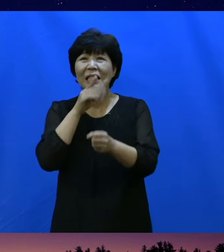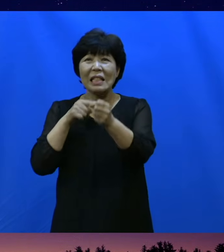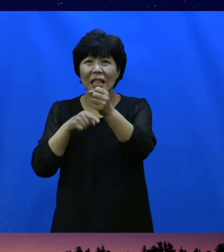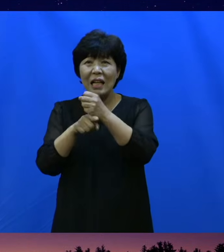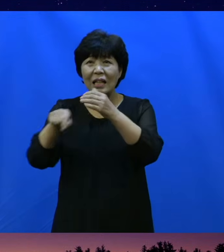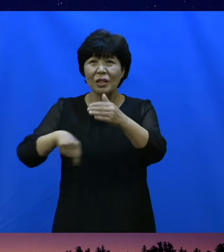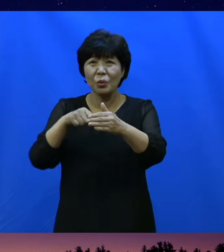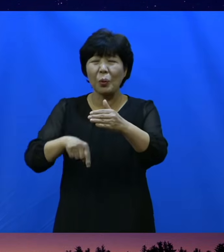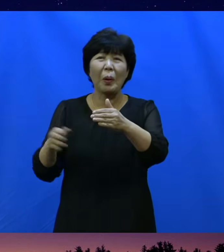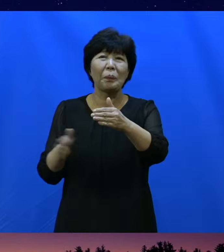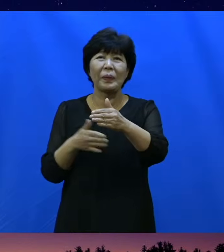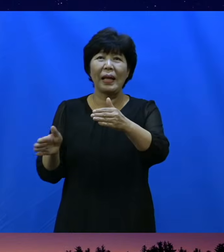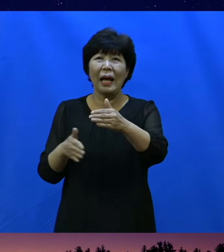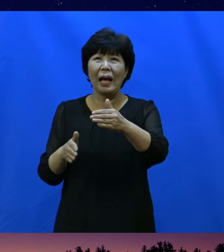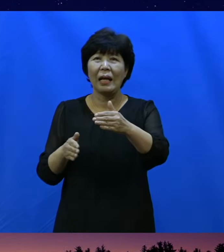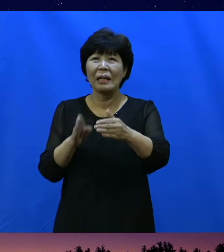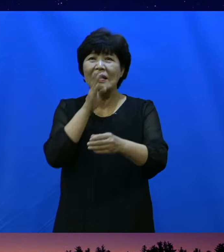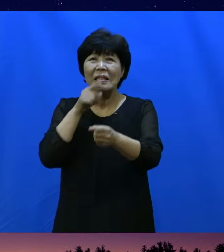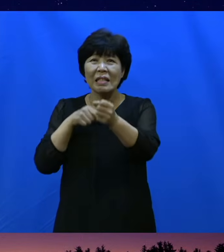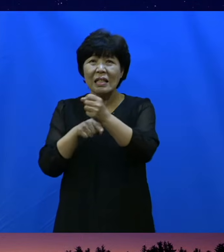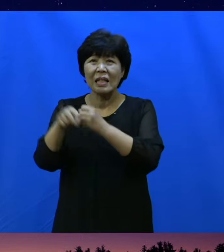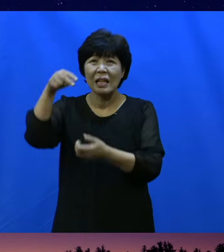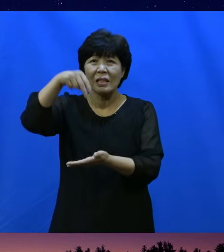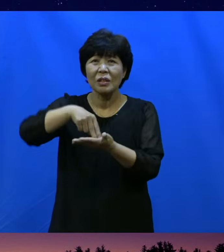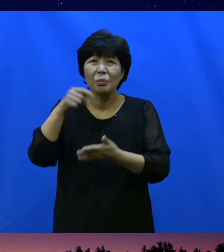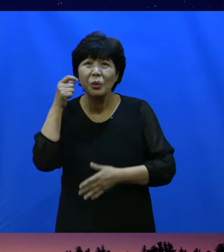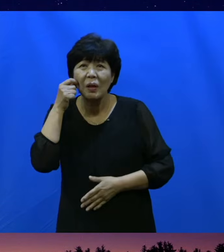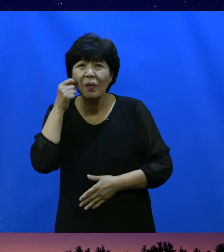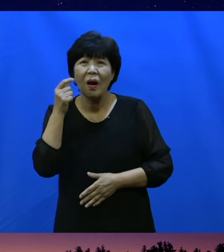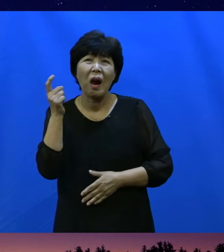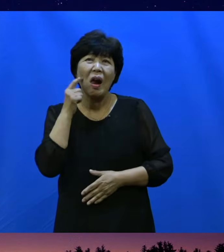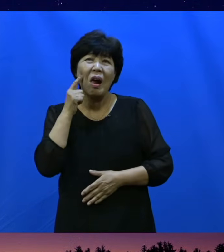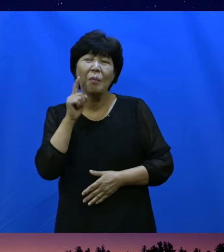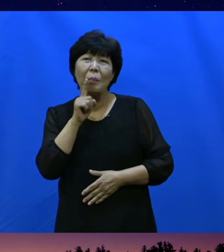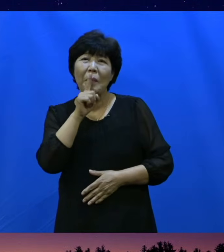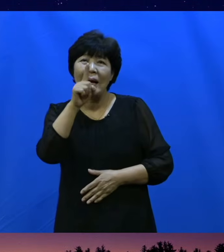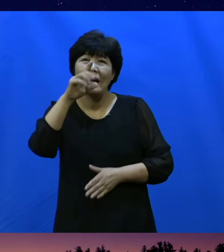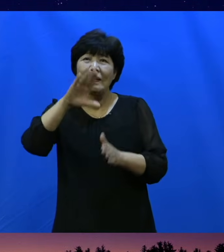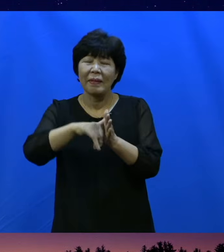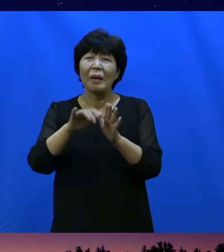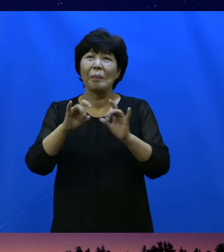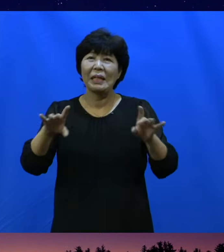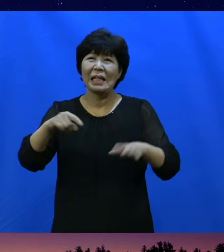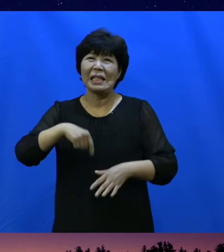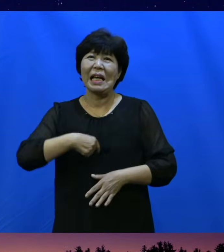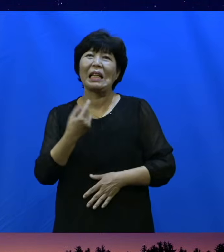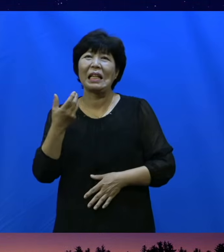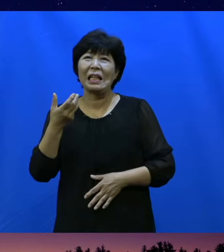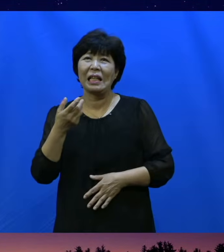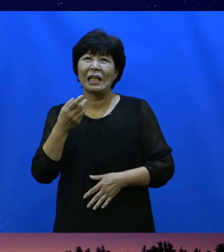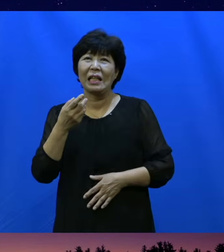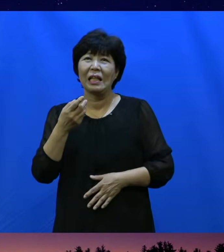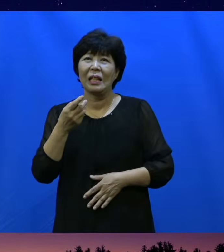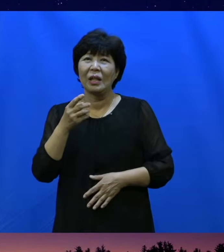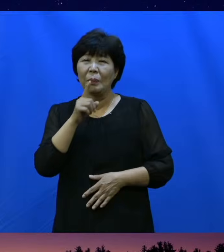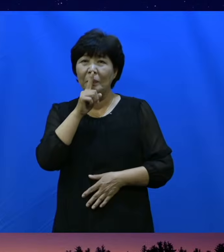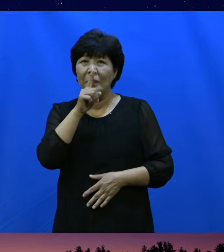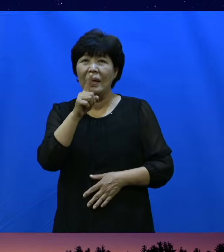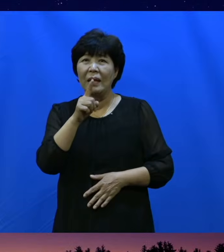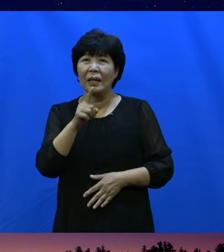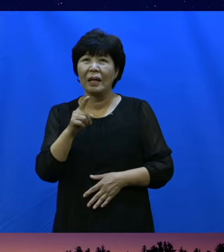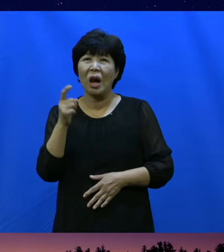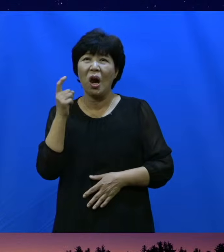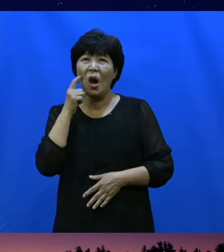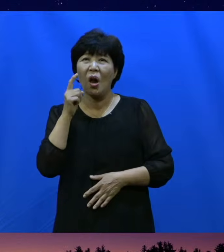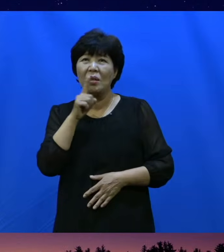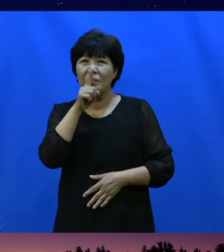진리가 그 속에 없으므로 진리에 서지 못하고 거짓을 말할 때마다 제 것으로 말하느니 이는 그가 거짓말쟁이요 거짓의 아비가